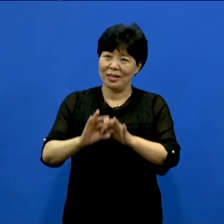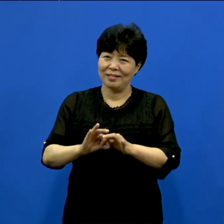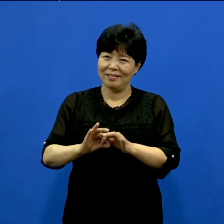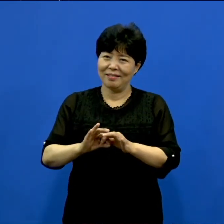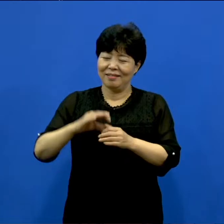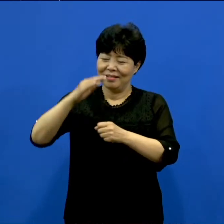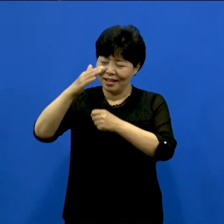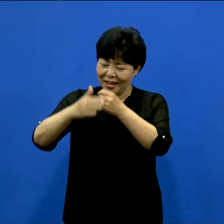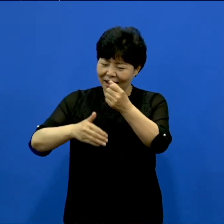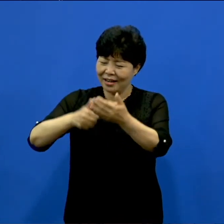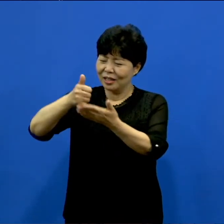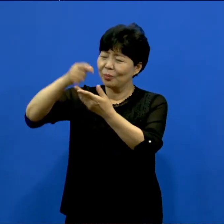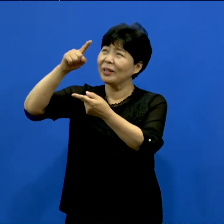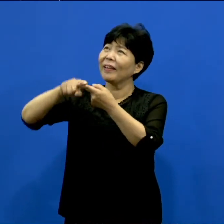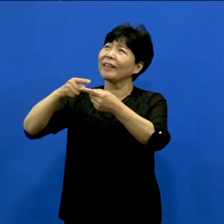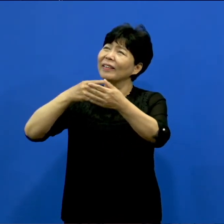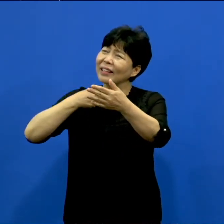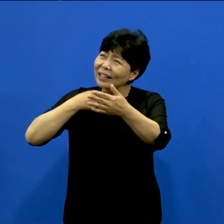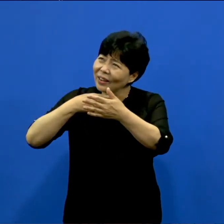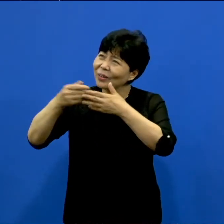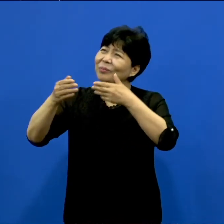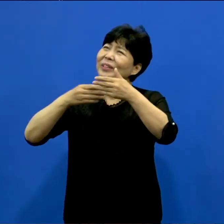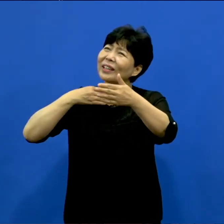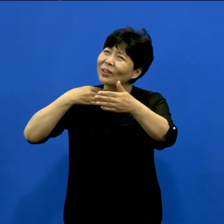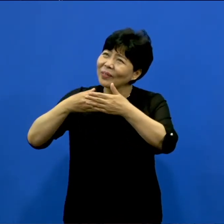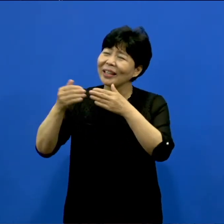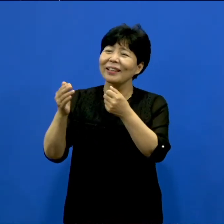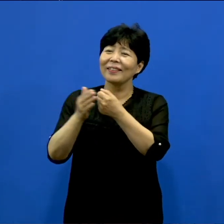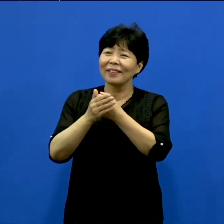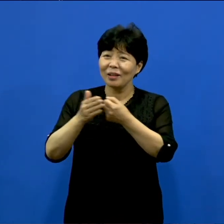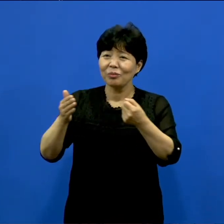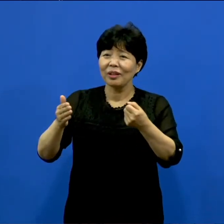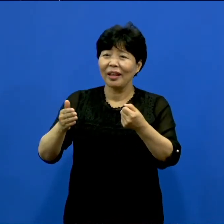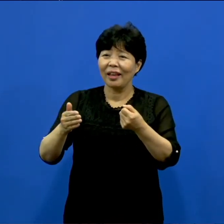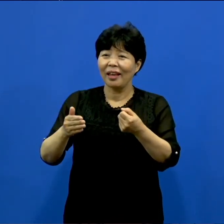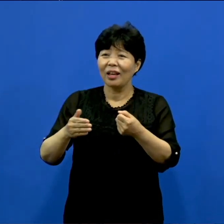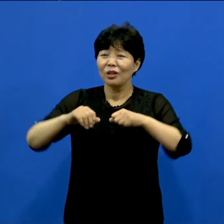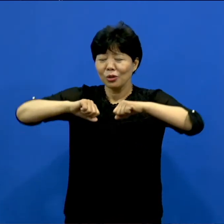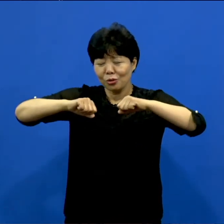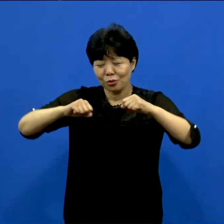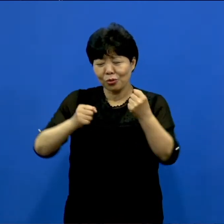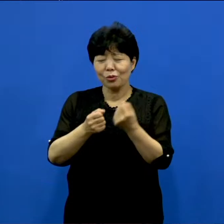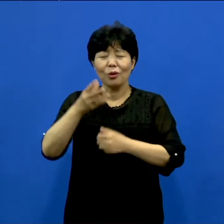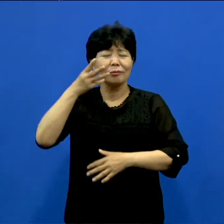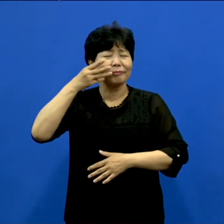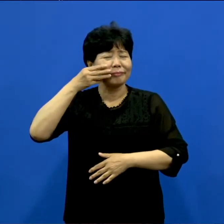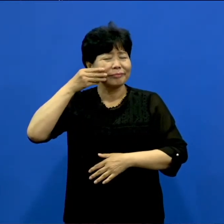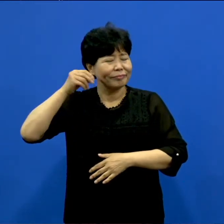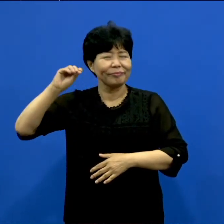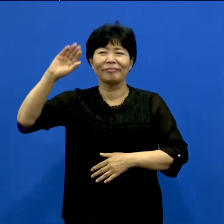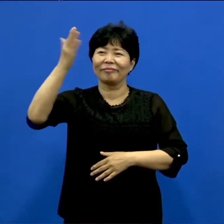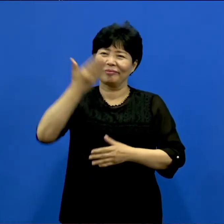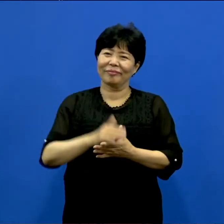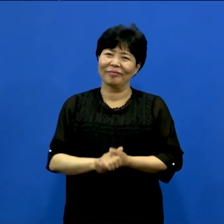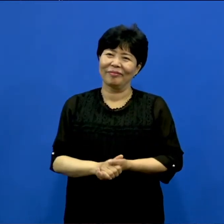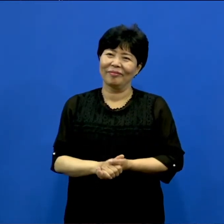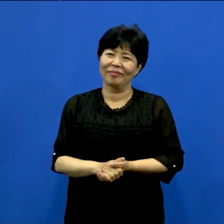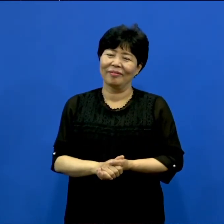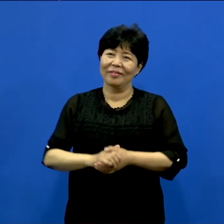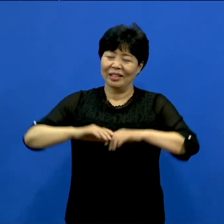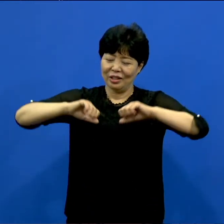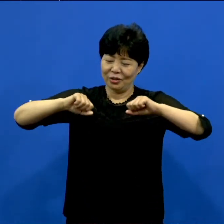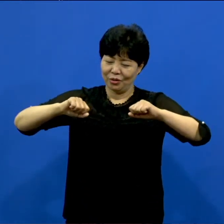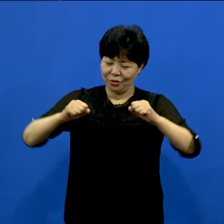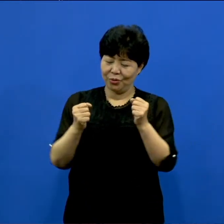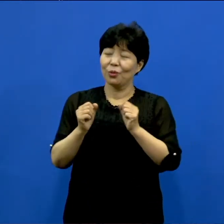맛보았기 때문에 이제 그 순종이 쉬워지는 거예요. 그래서 그 순종을 통한 하나님에